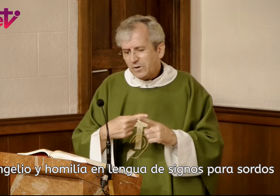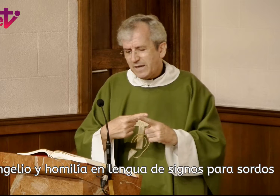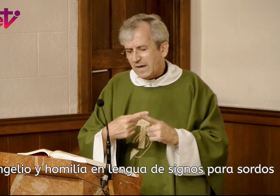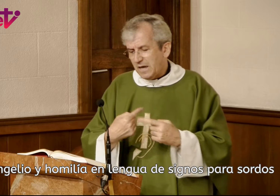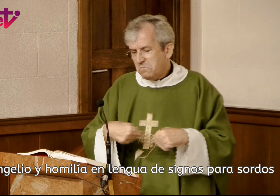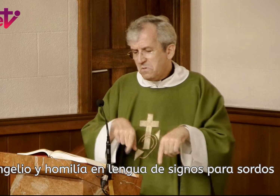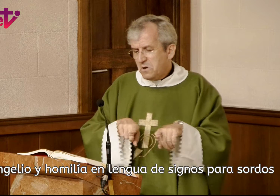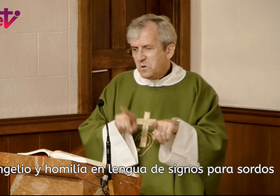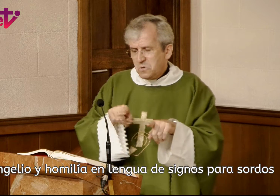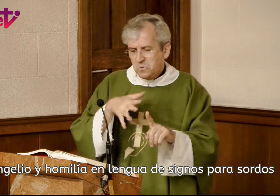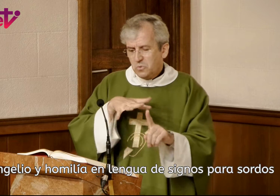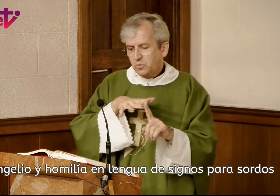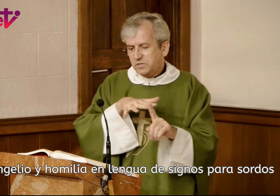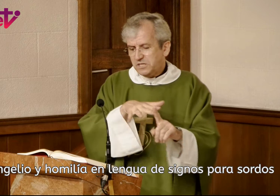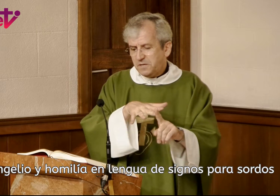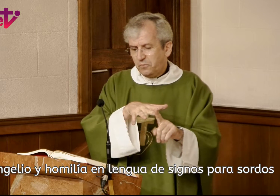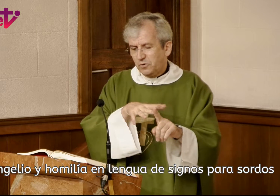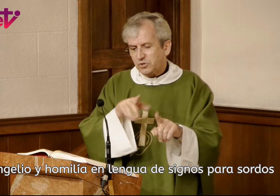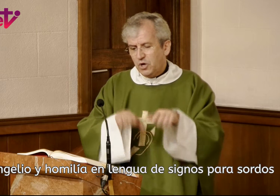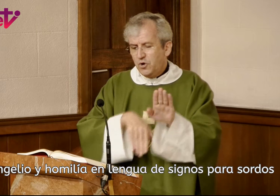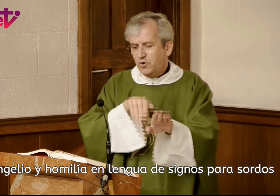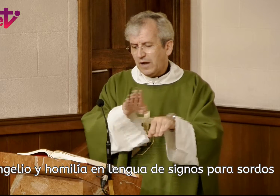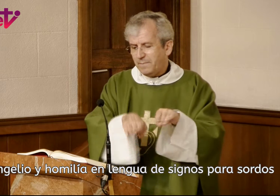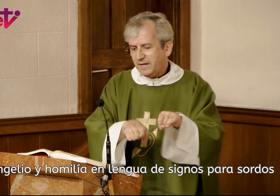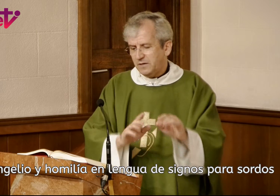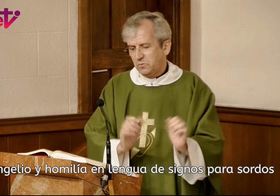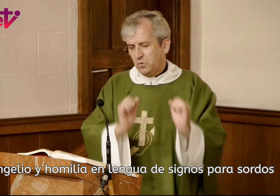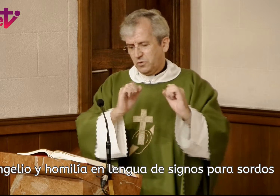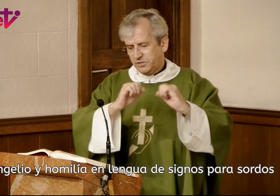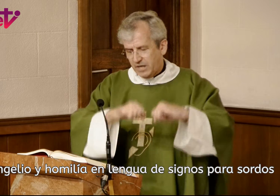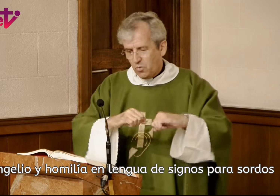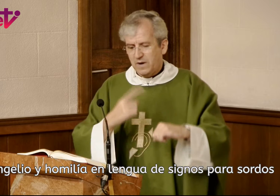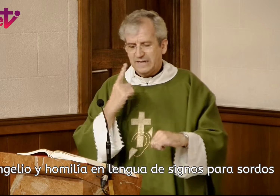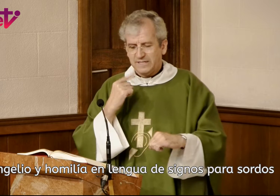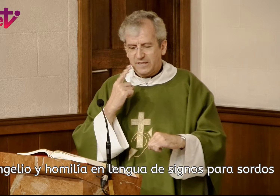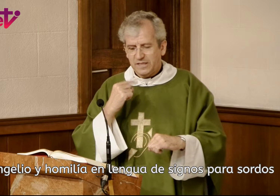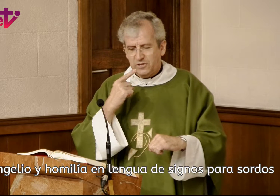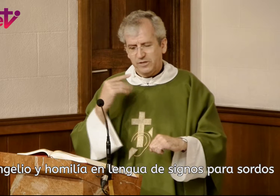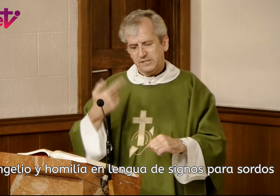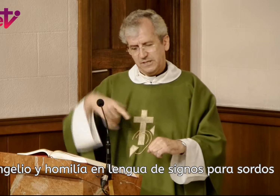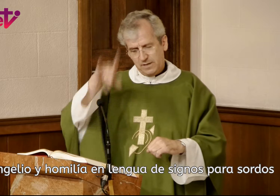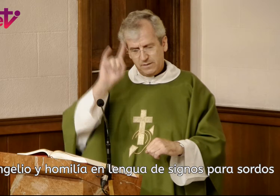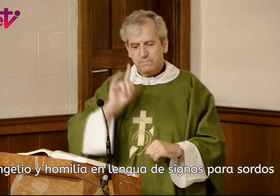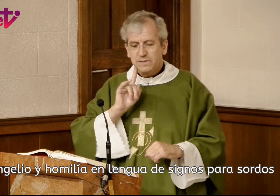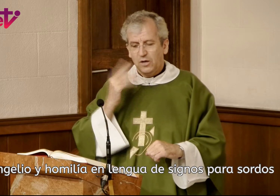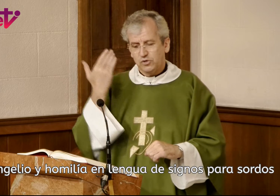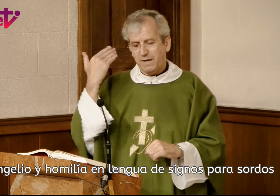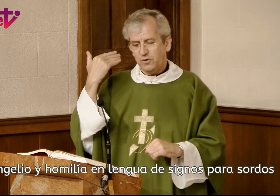qué tus discípulos no caminan según las tradiciones de los